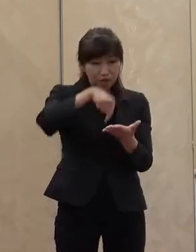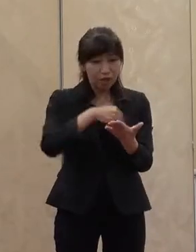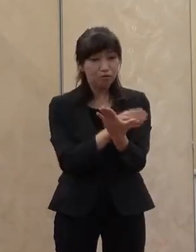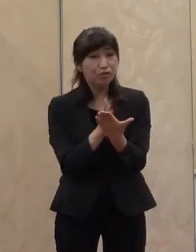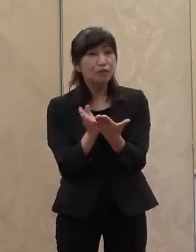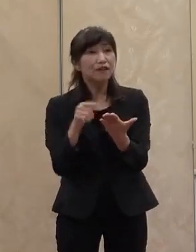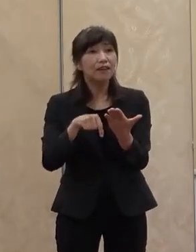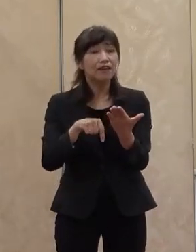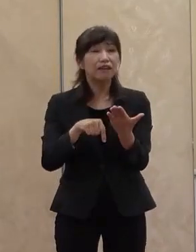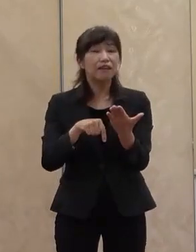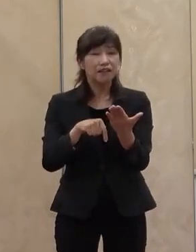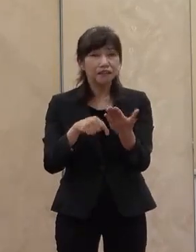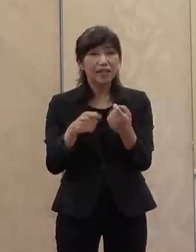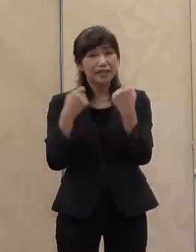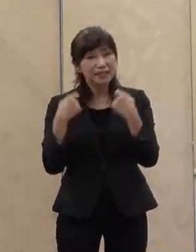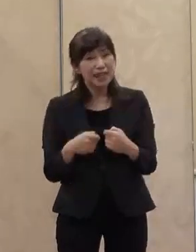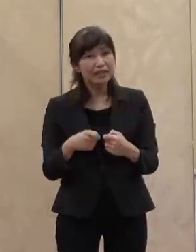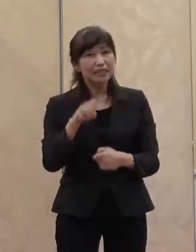て、